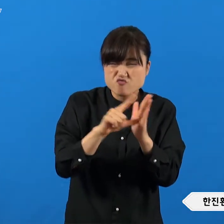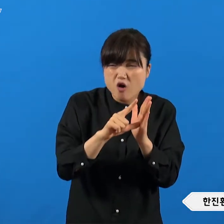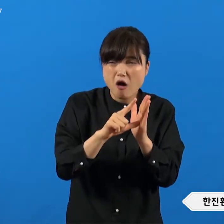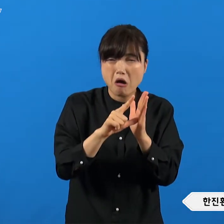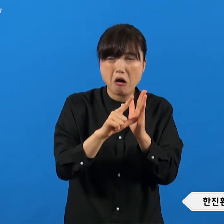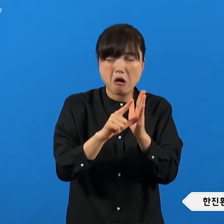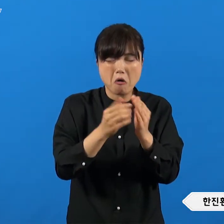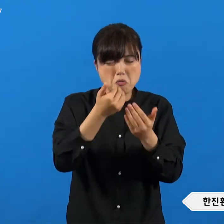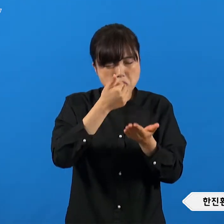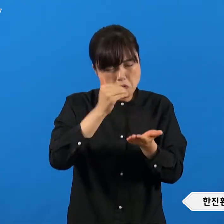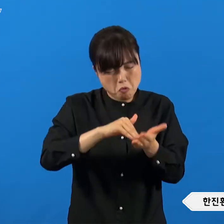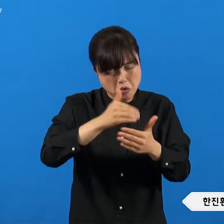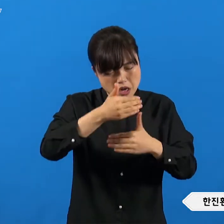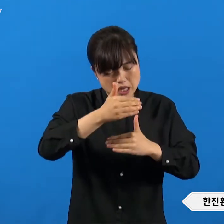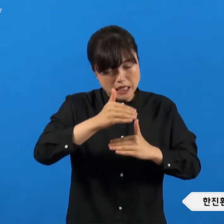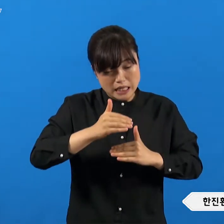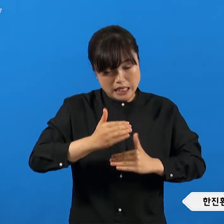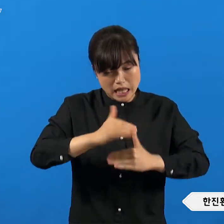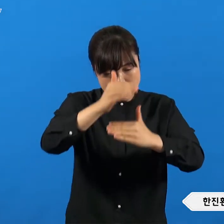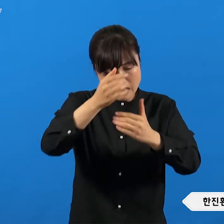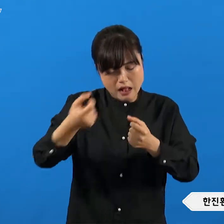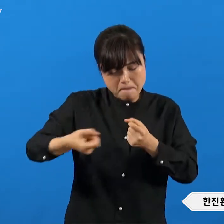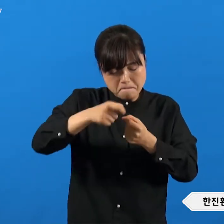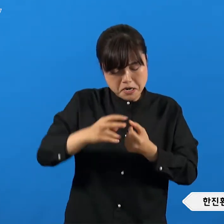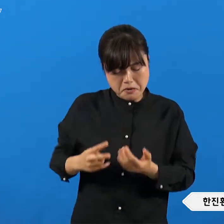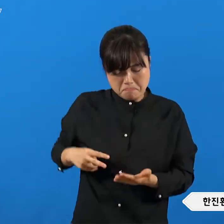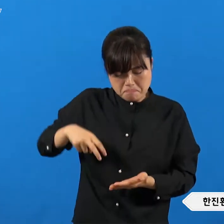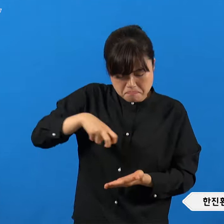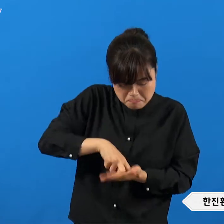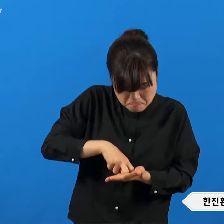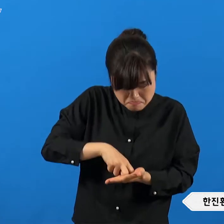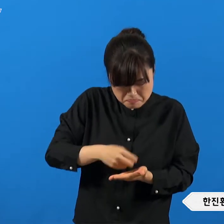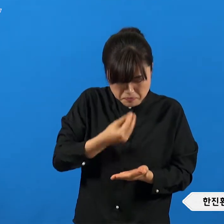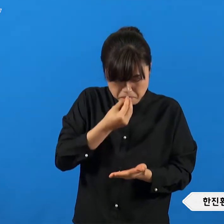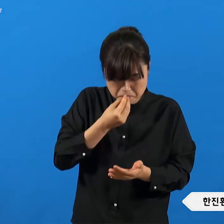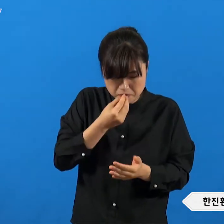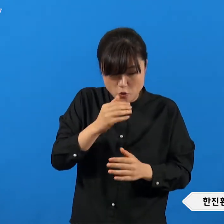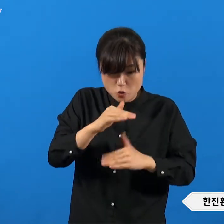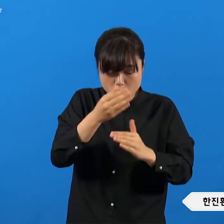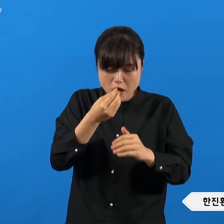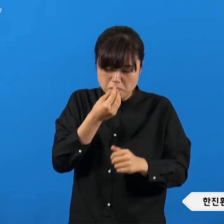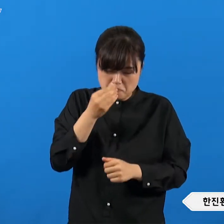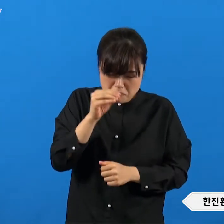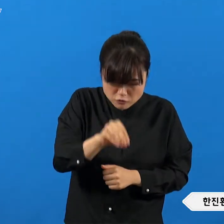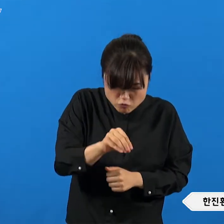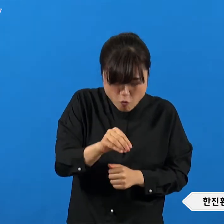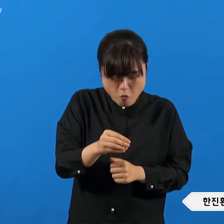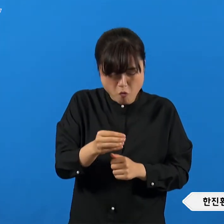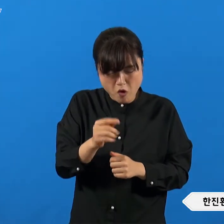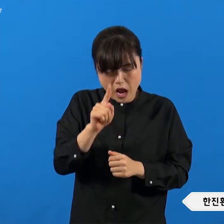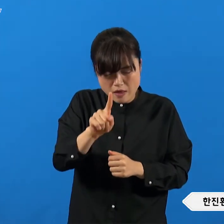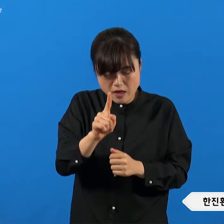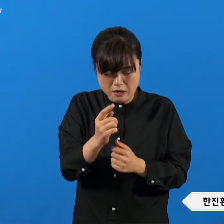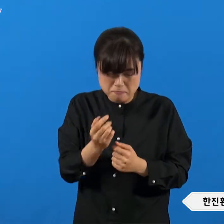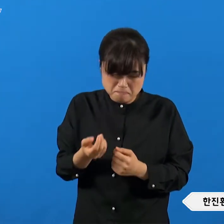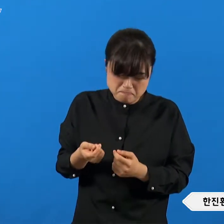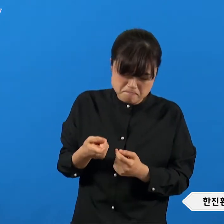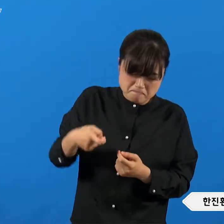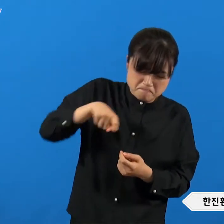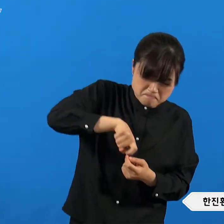루터도 그 돌 계단 앞에 무릎을 꿇었습니다. 그리고 입을 맞추고 기도하고 한 계단을